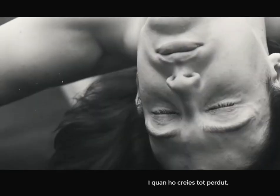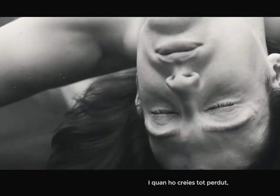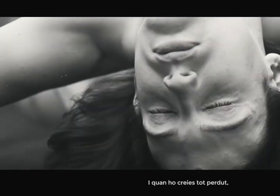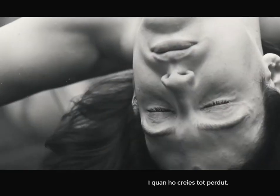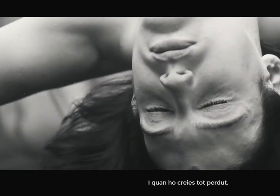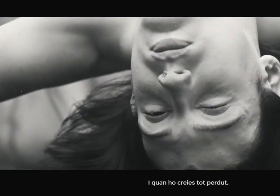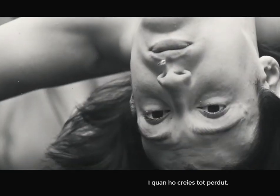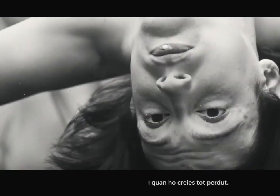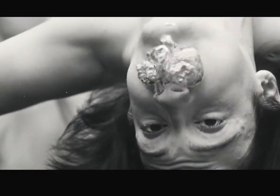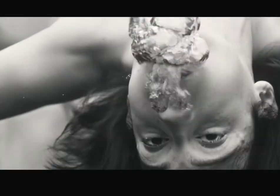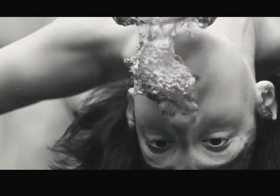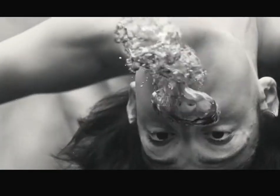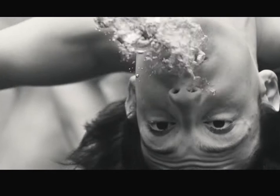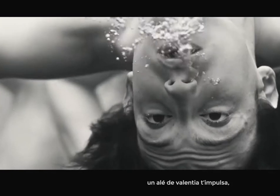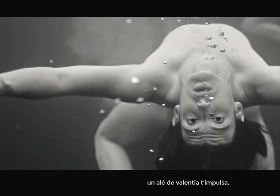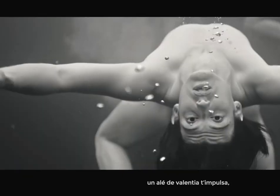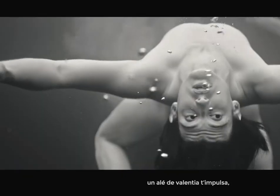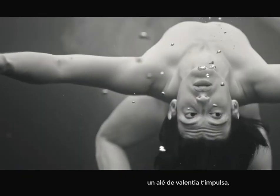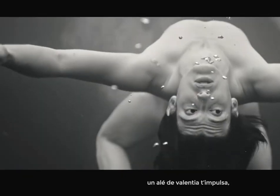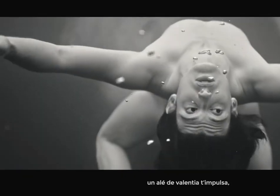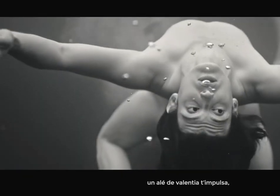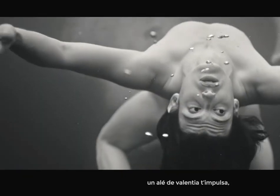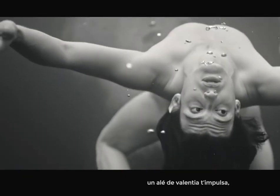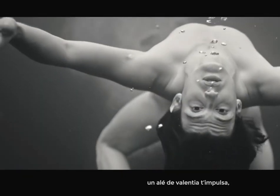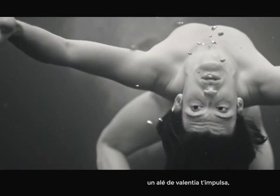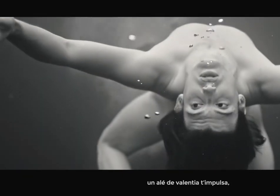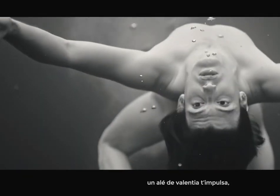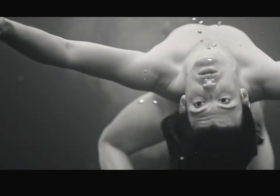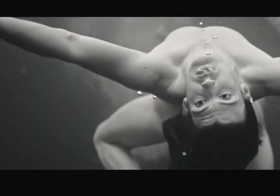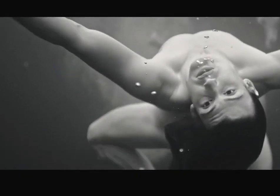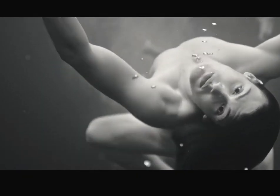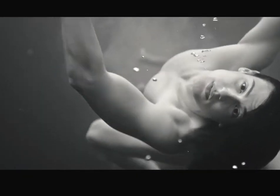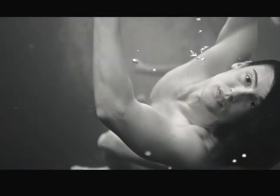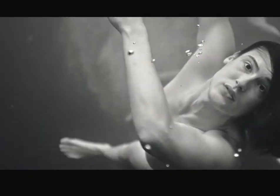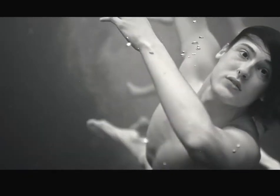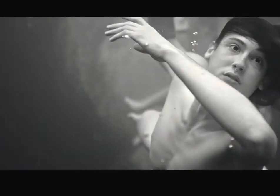quan ho creies tot perdut. Un alè de valentia t'impulsa.